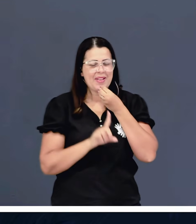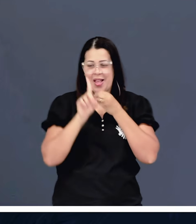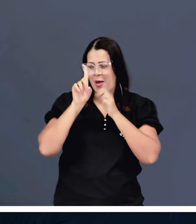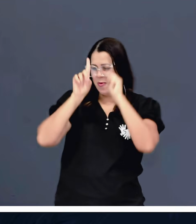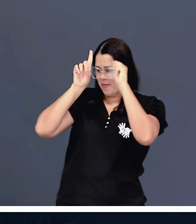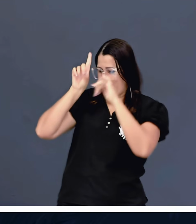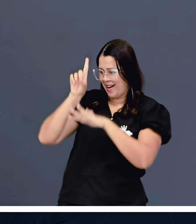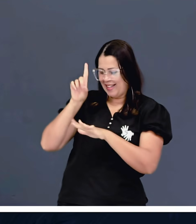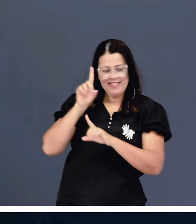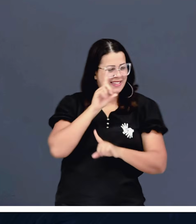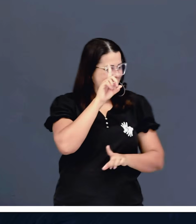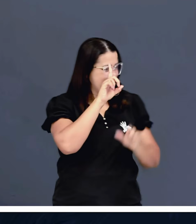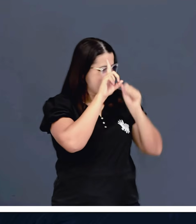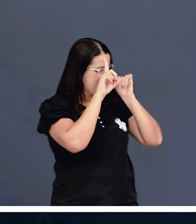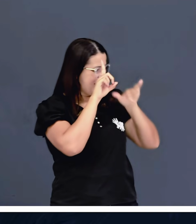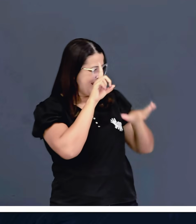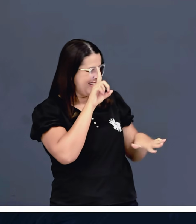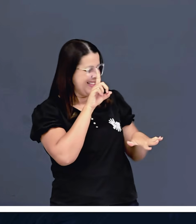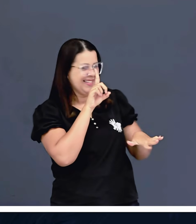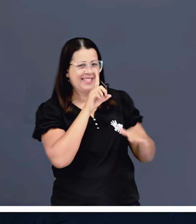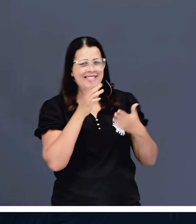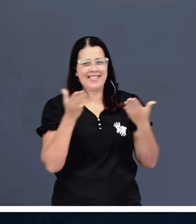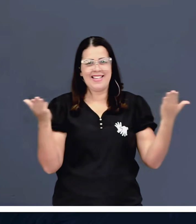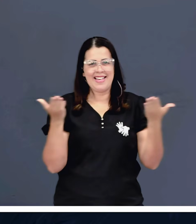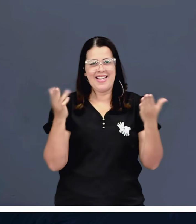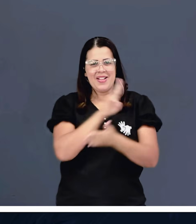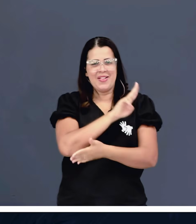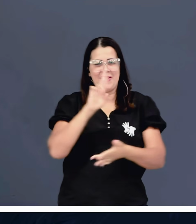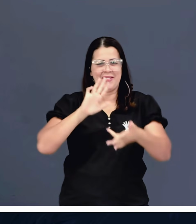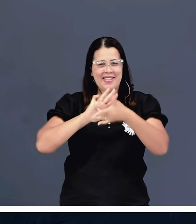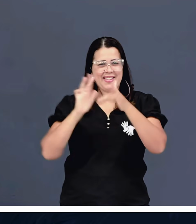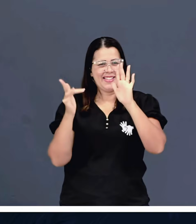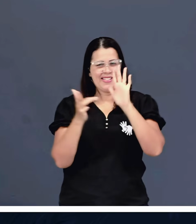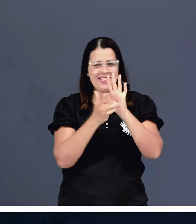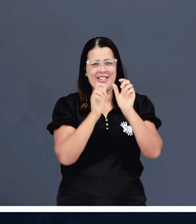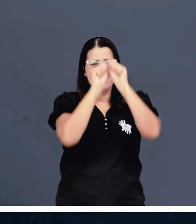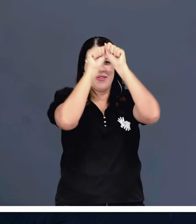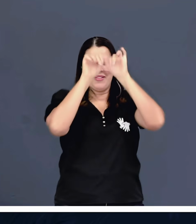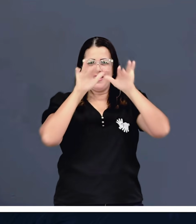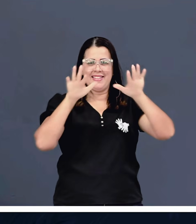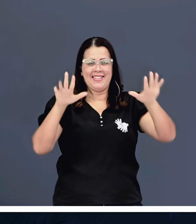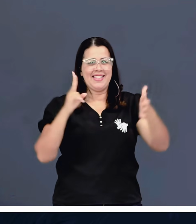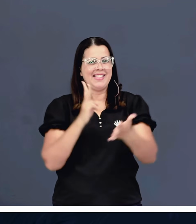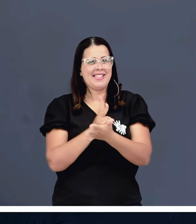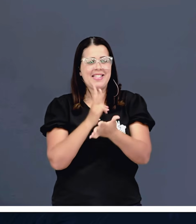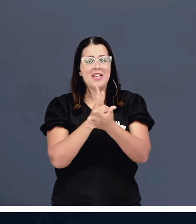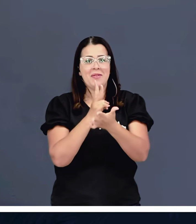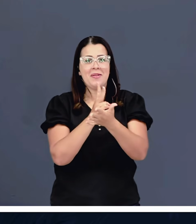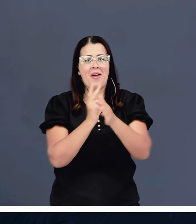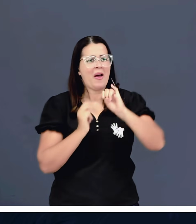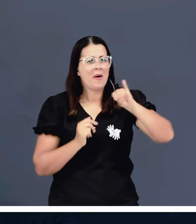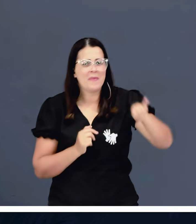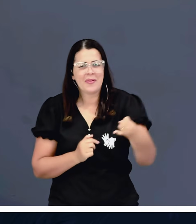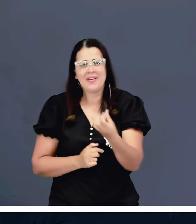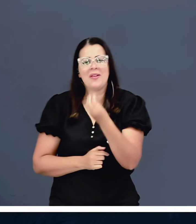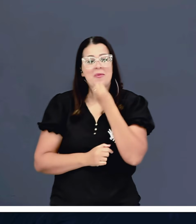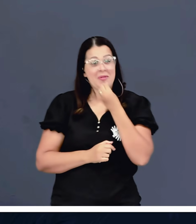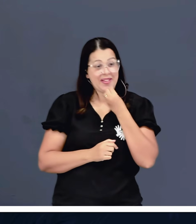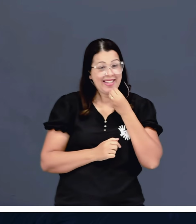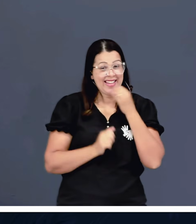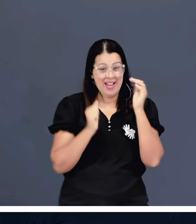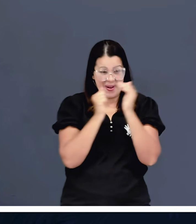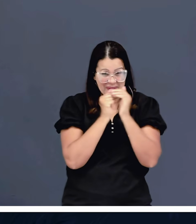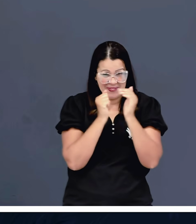ouro. Abençoe esse irmão, essa irmã, no nome de Jesus. Sempre devemos aproveitar a oportunidade